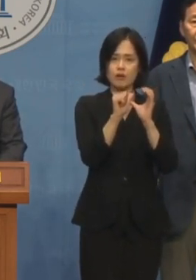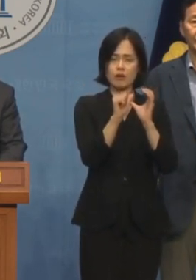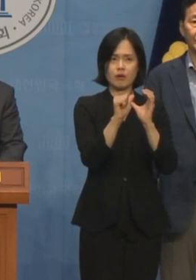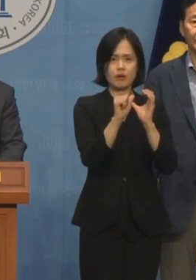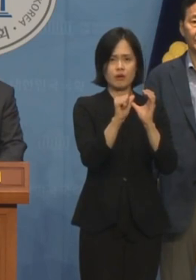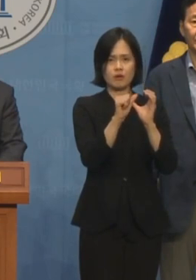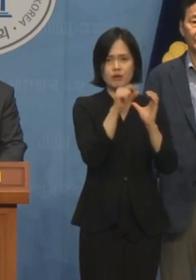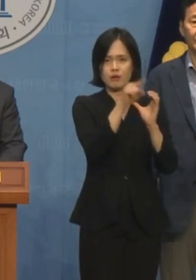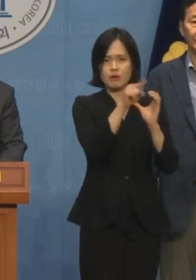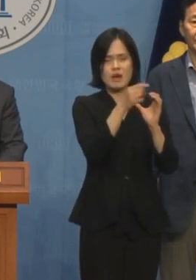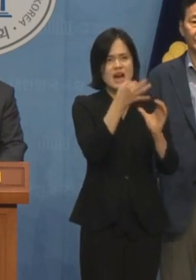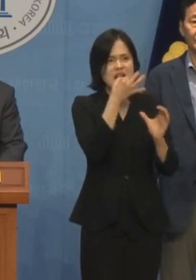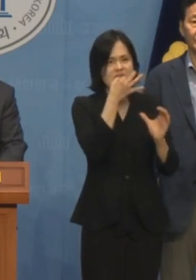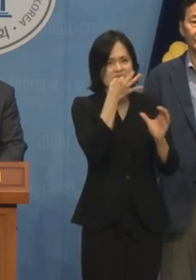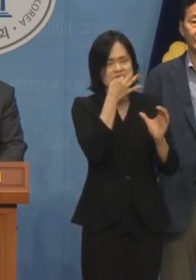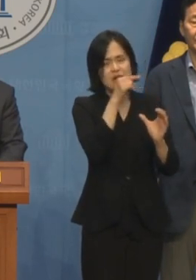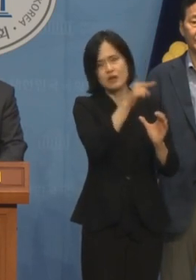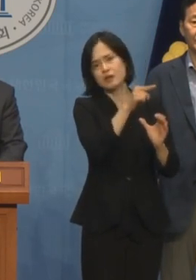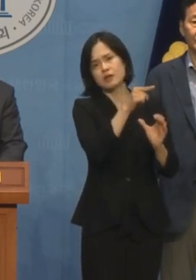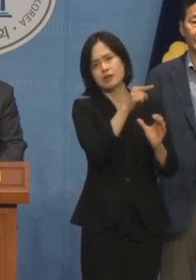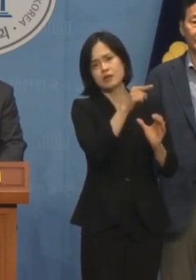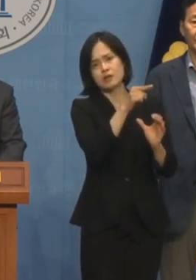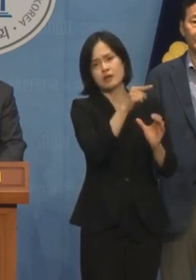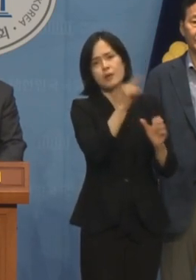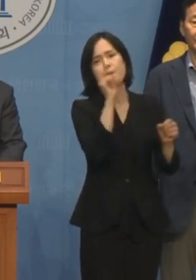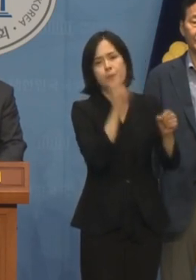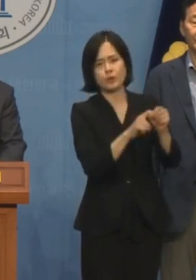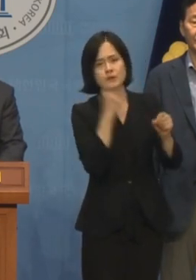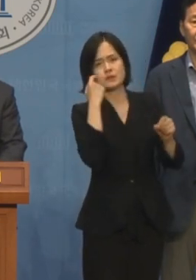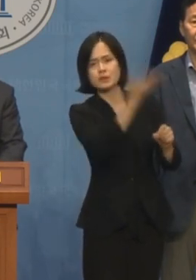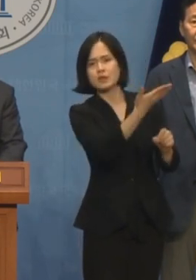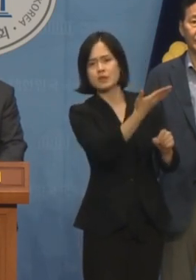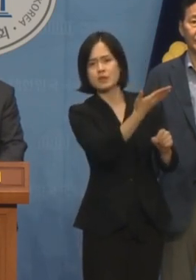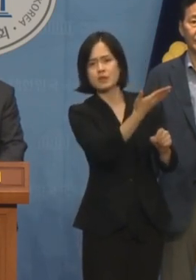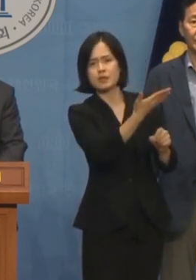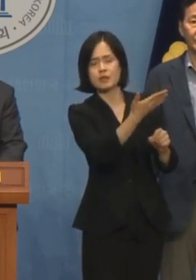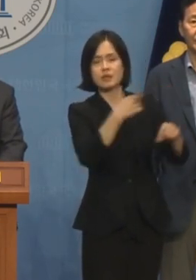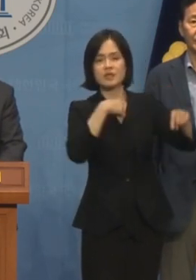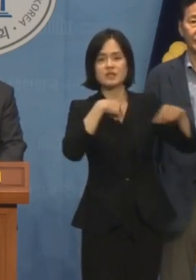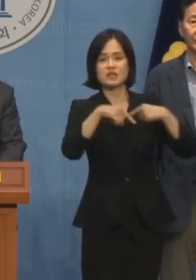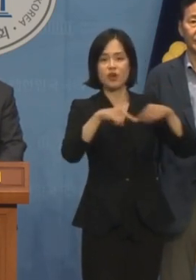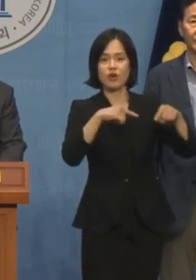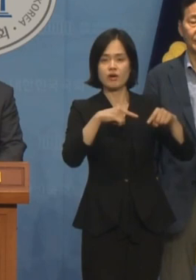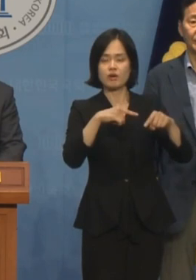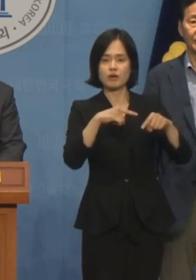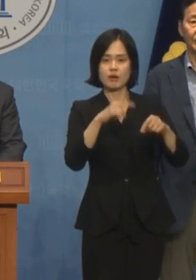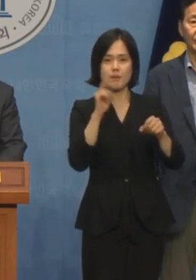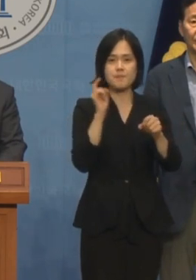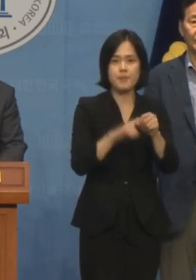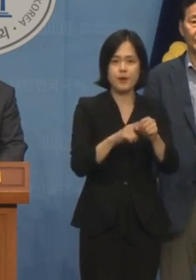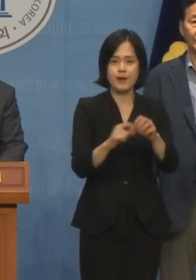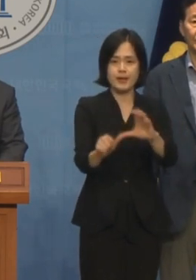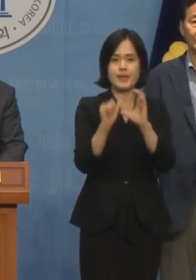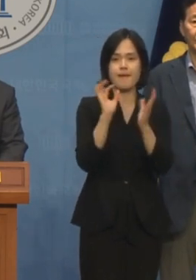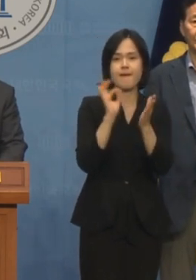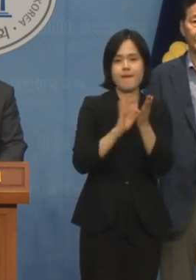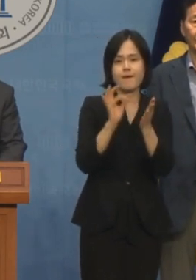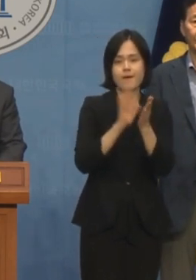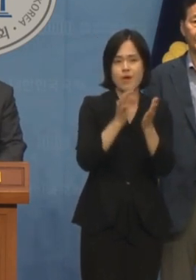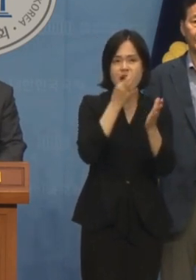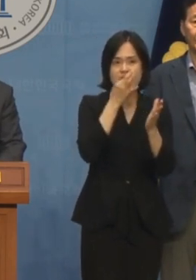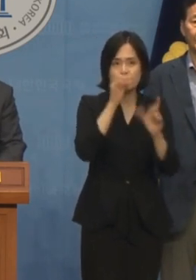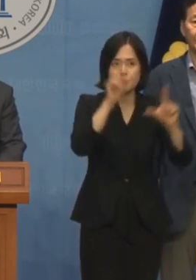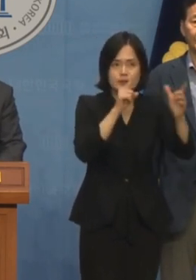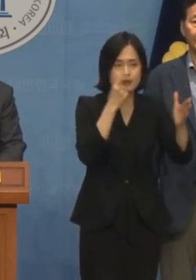어떠한 것도 아니라고 보입니다. 특히 정략적이며 정치적 선동만을 위한 것임이 여실히 또